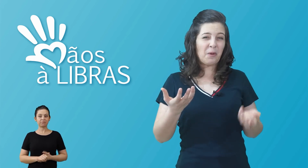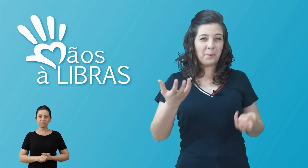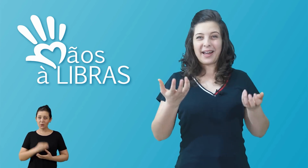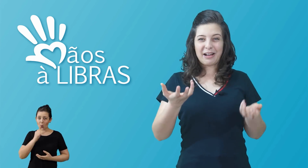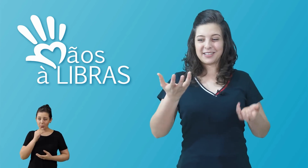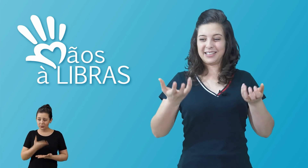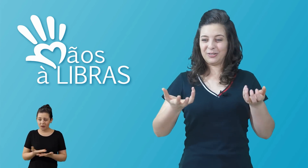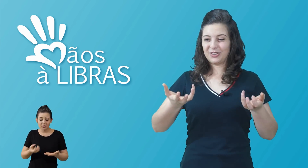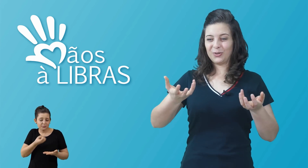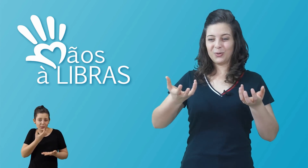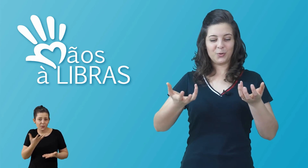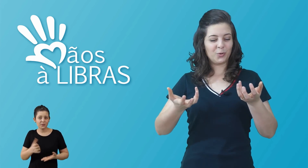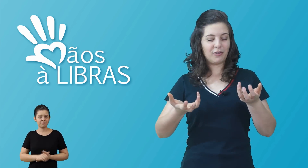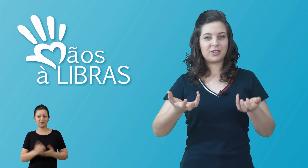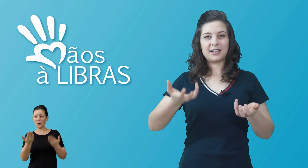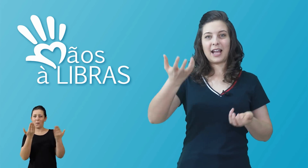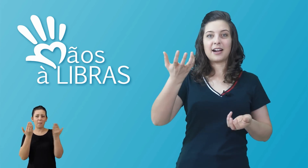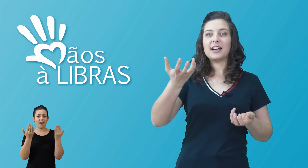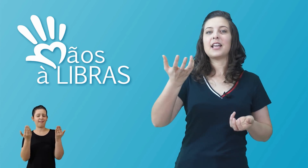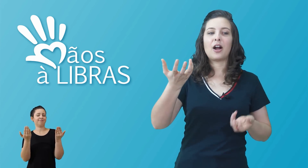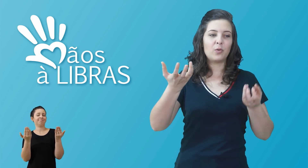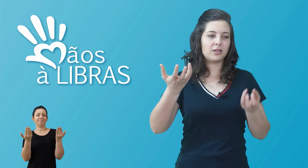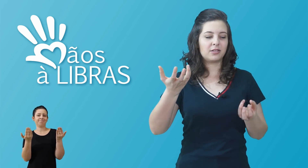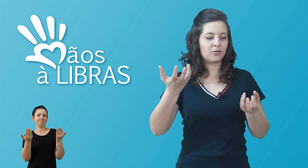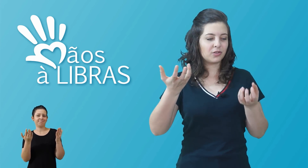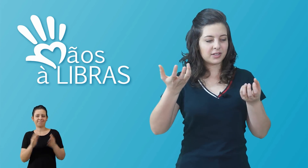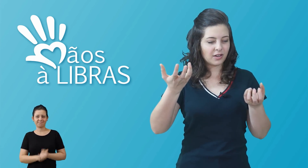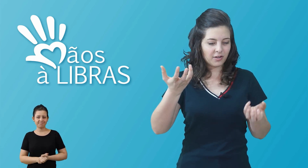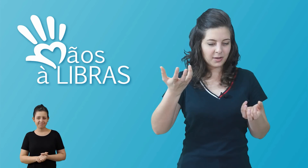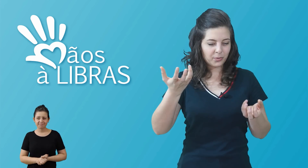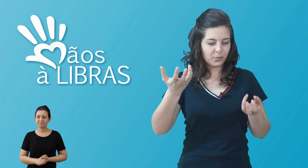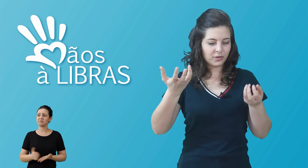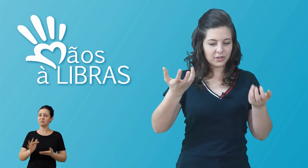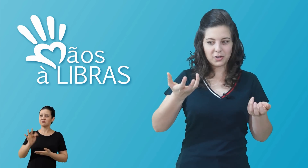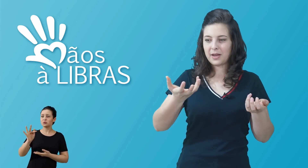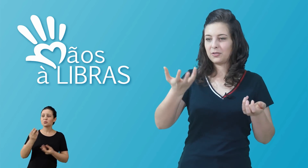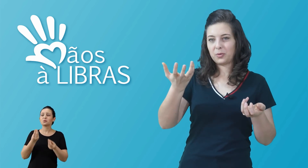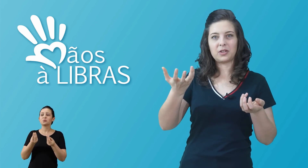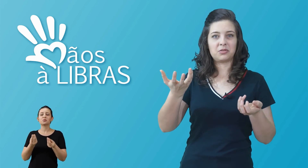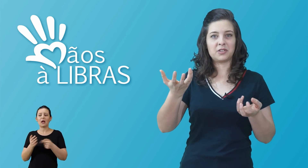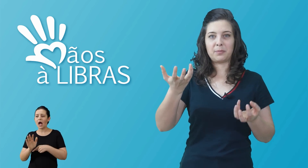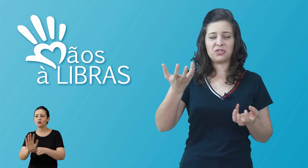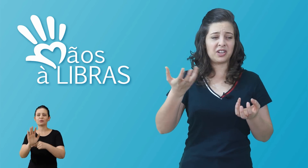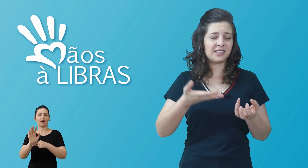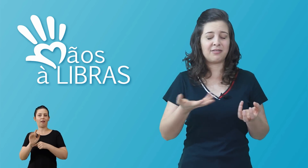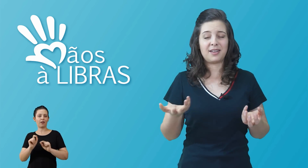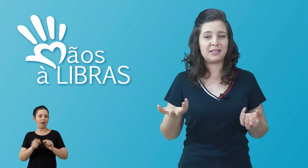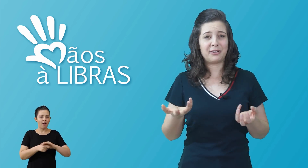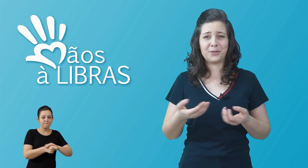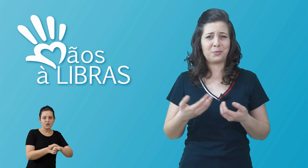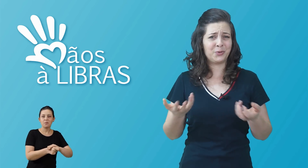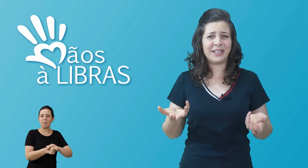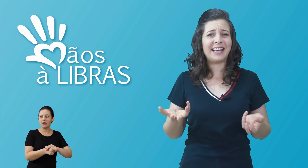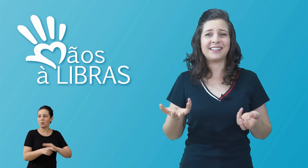é incomparável, assim, o que você tem a ganhar com isso. Então, quando você olha para o investimento e para o tanto que você pode ganhar, você vê que